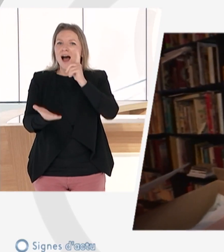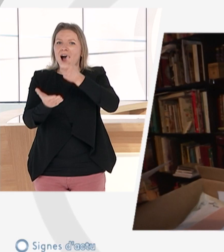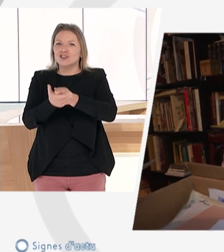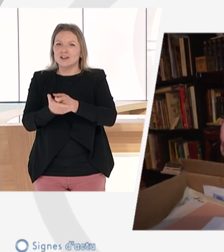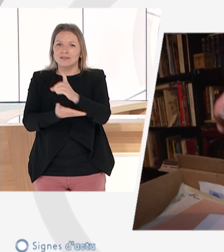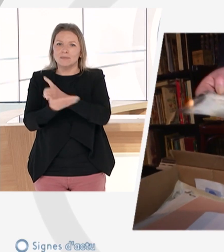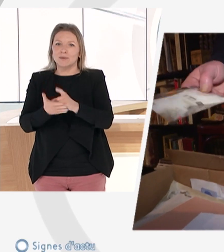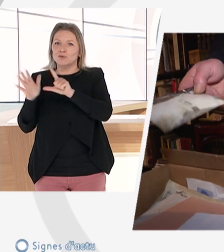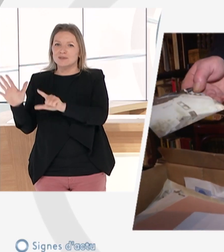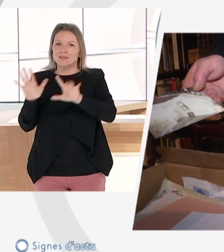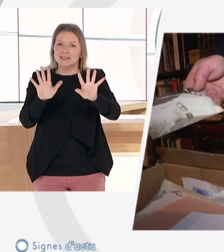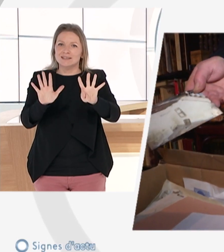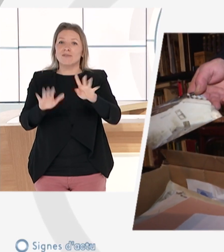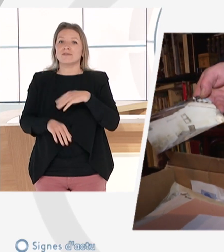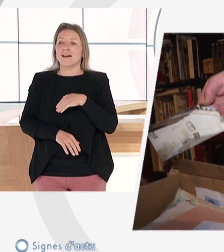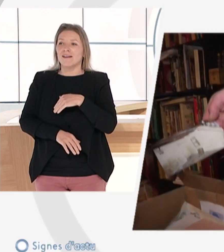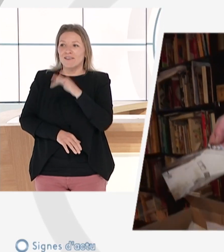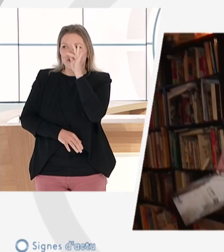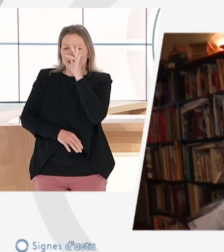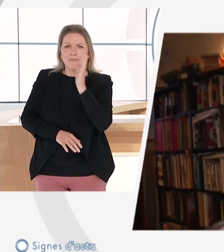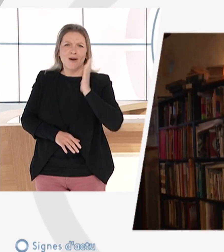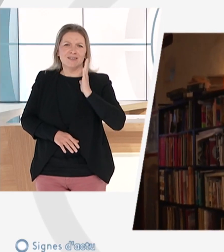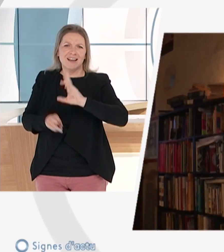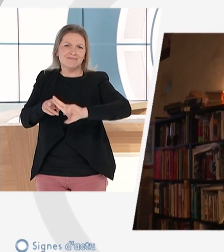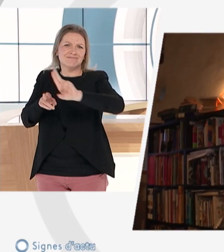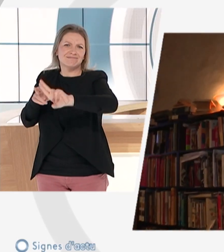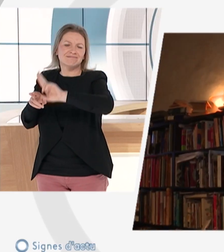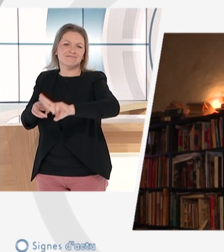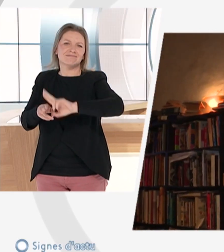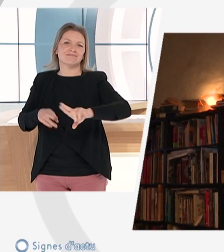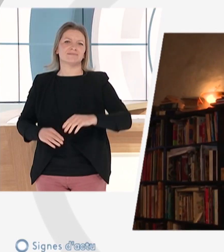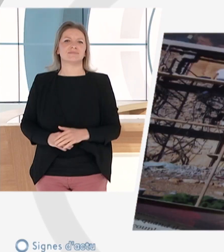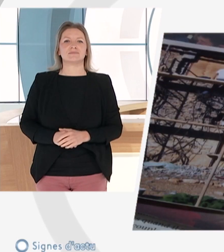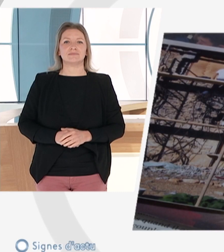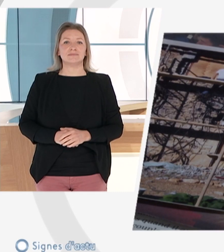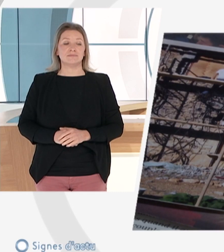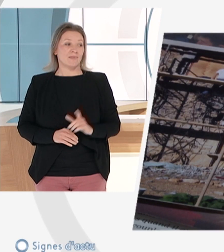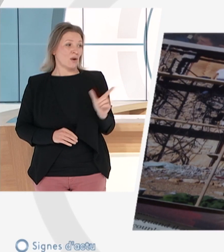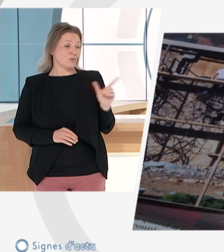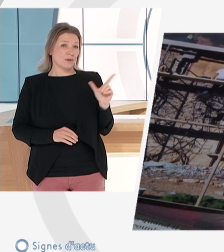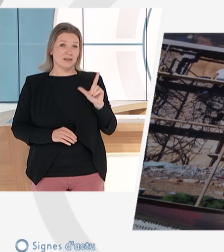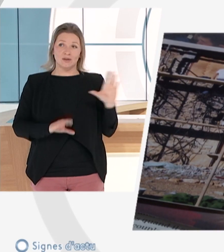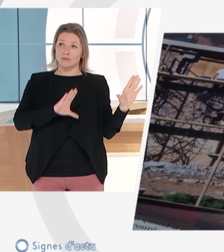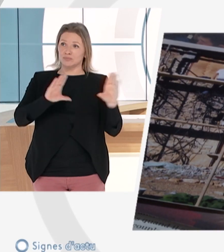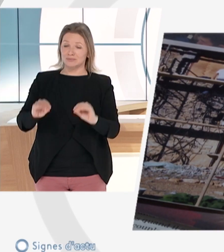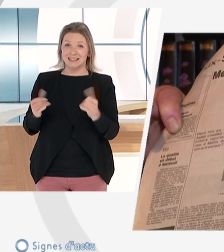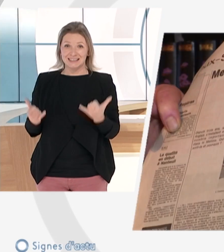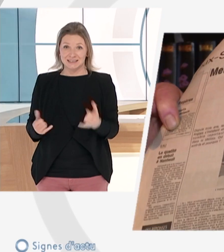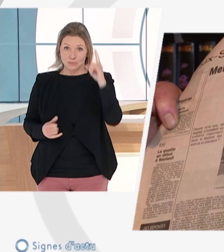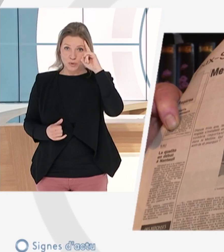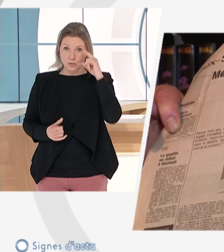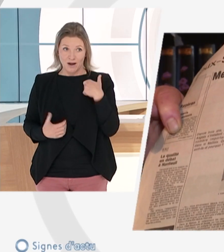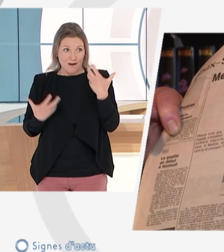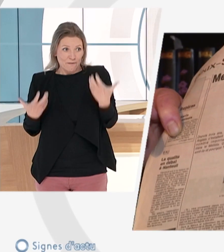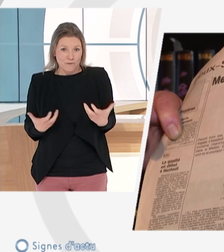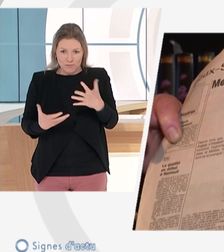Sévrienne à retaper. C'était pas beau, hein. On est venu là parce qu'on voulait être une